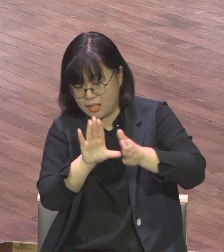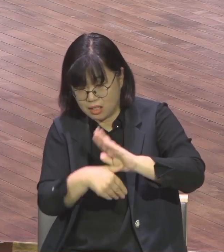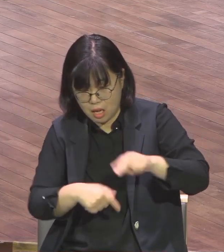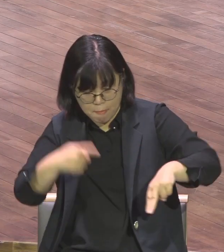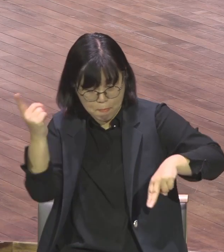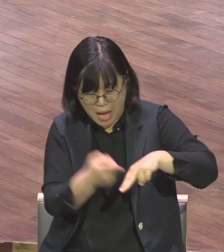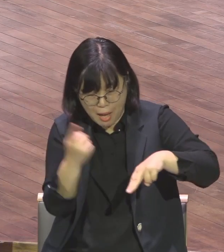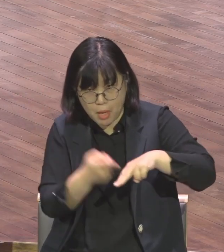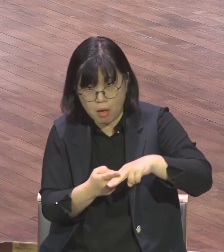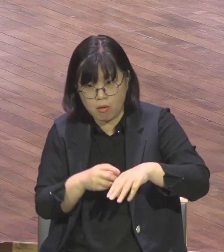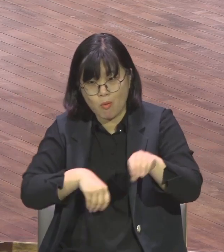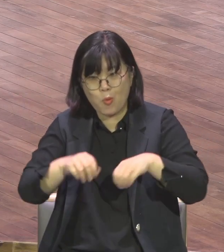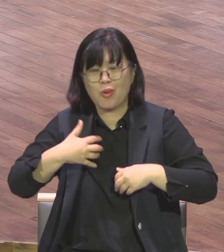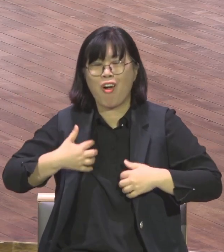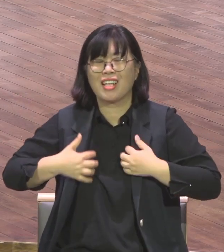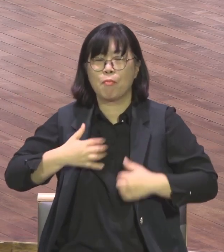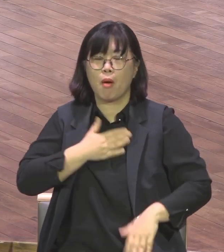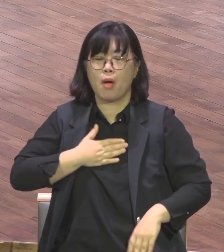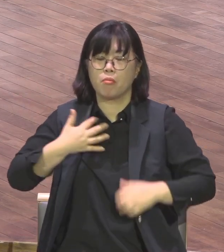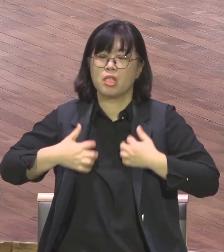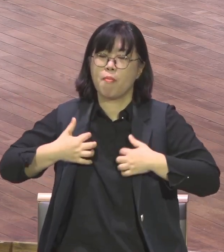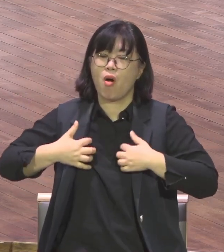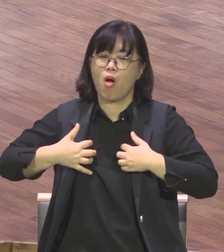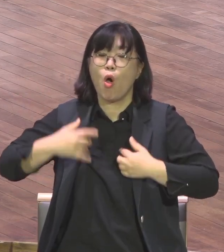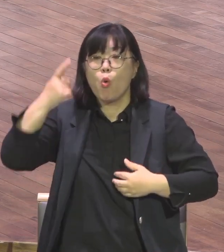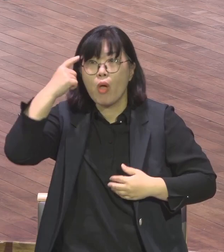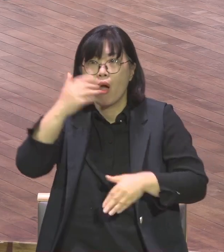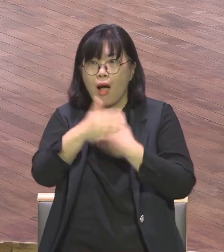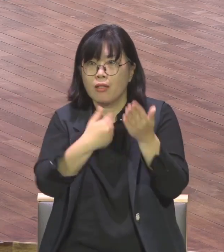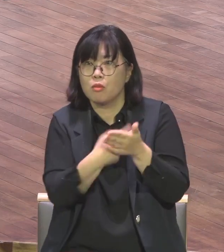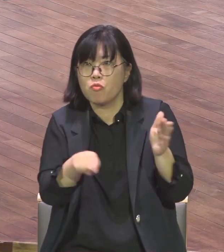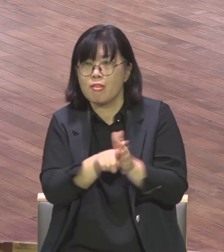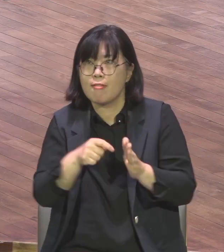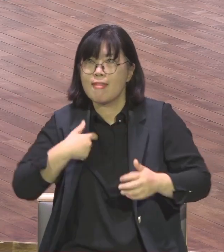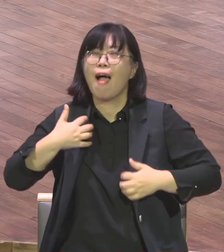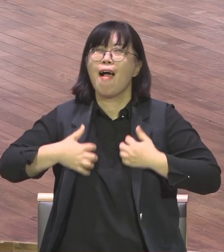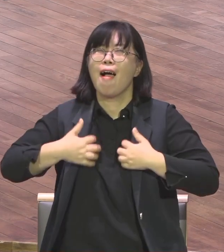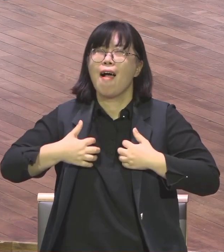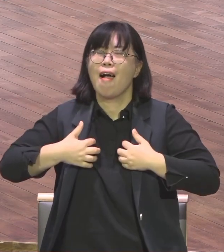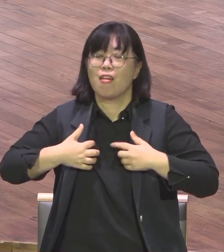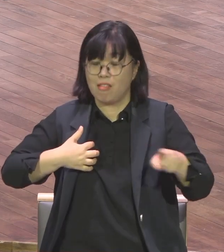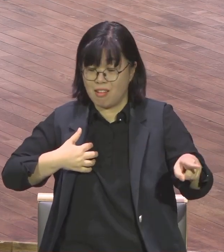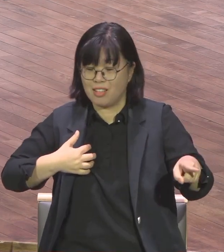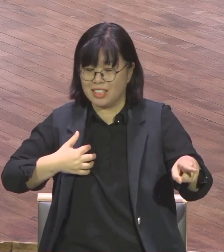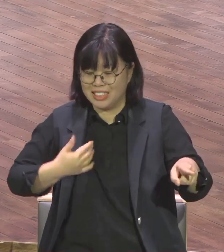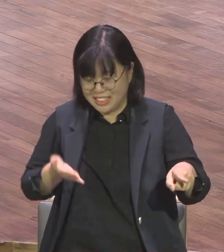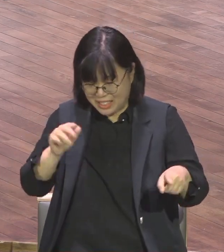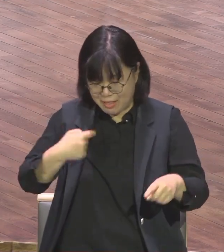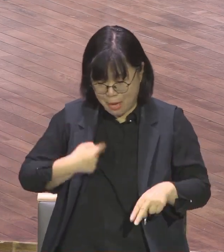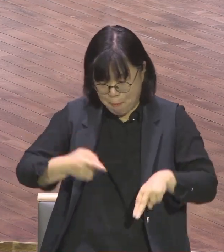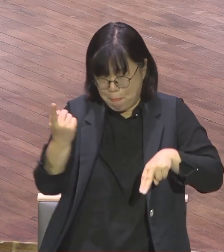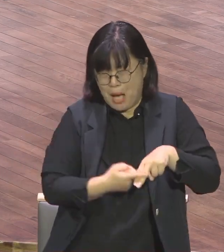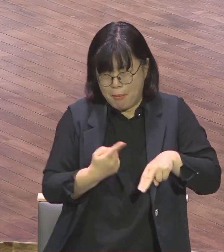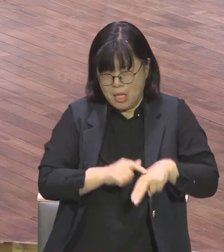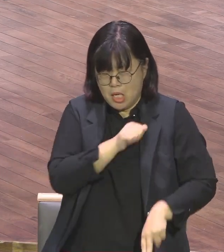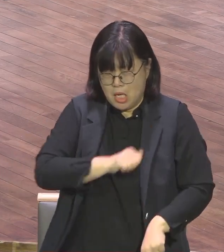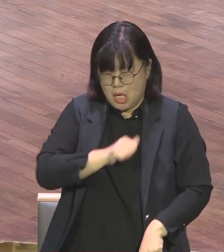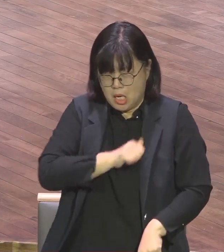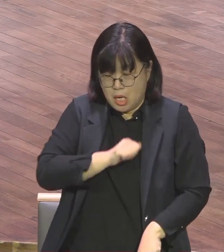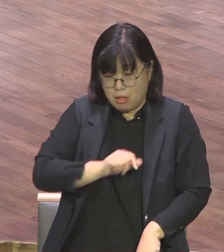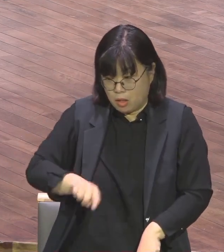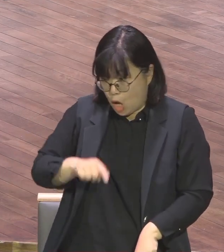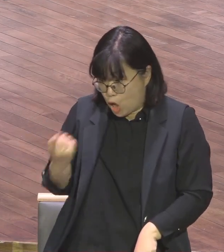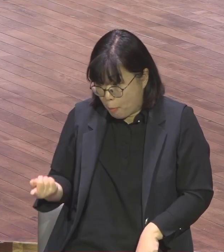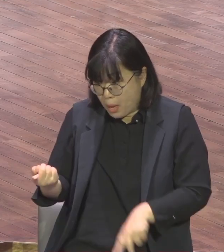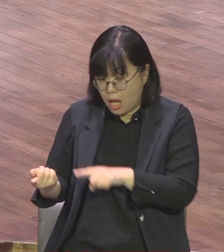우리 선배인데 진짜 그러니까 왜 나주고 나는 그때 우메 나주고가 농담인